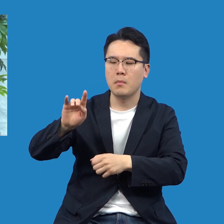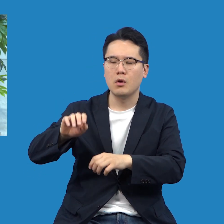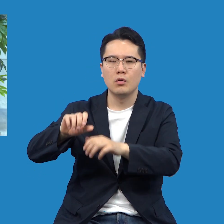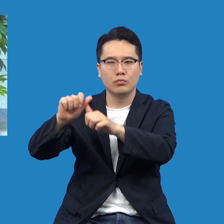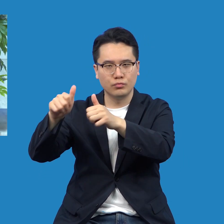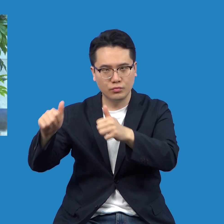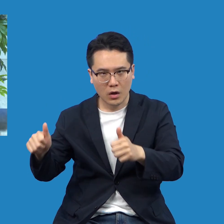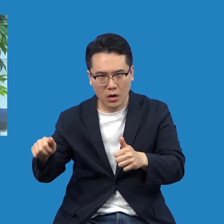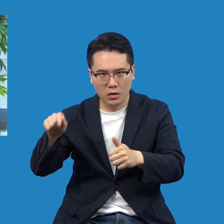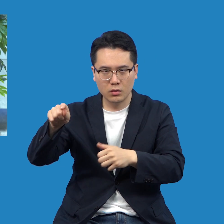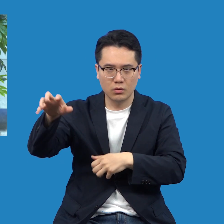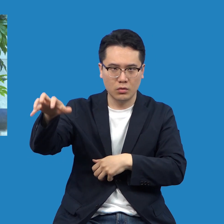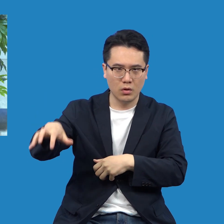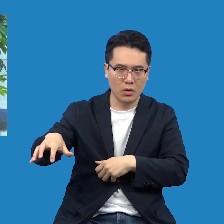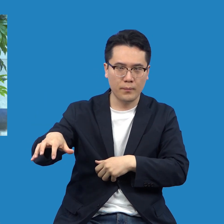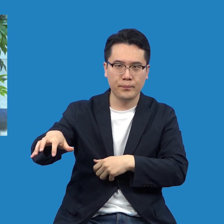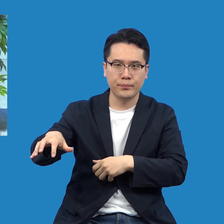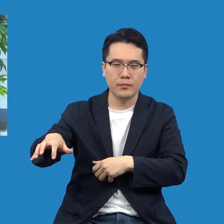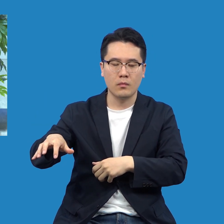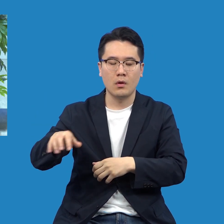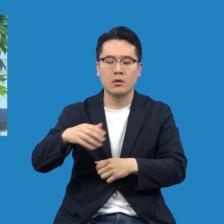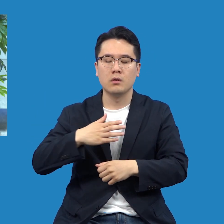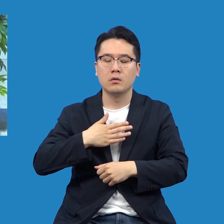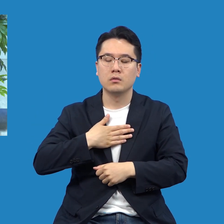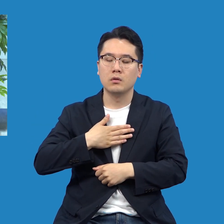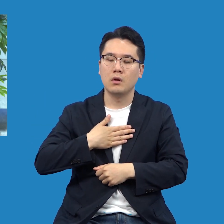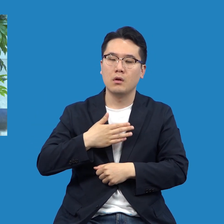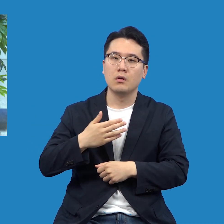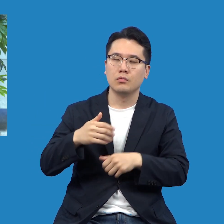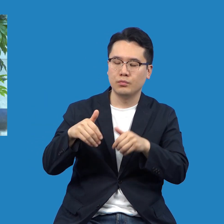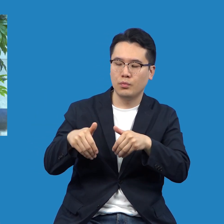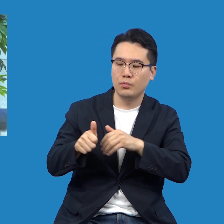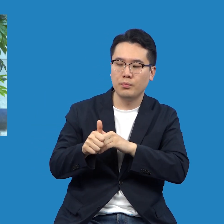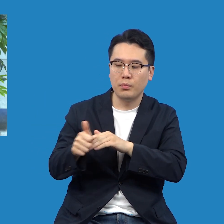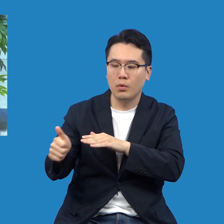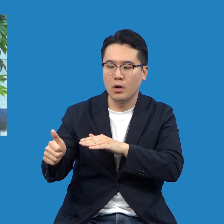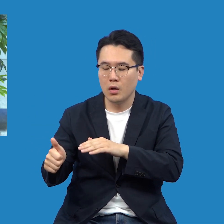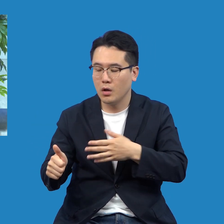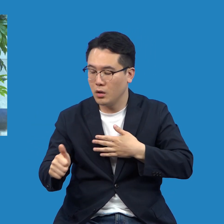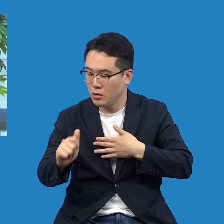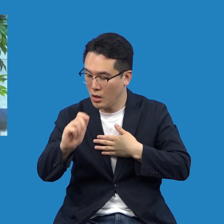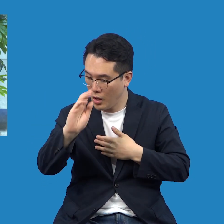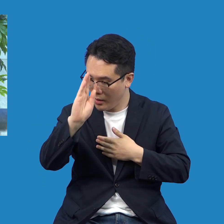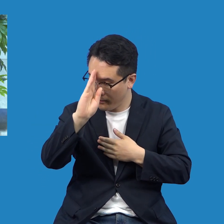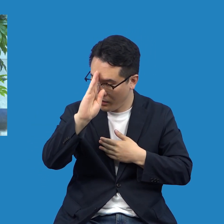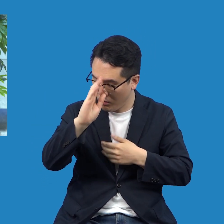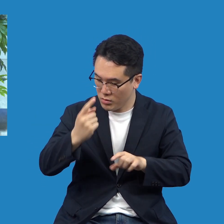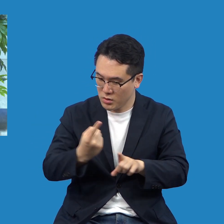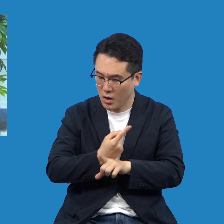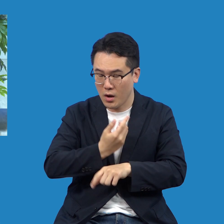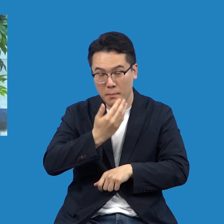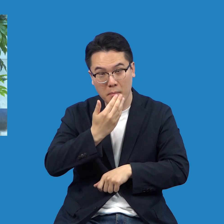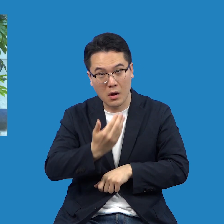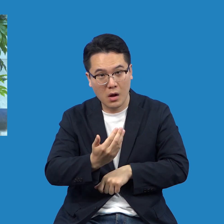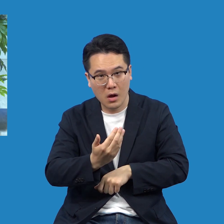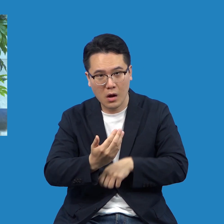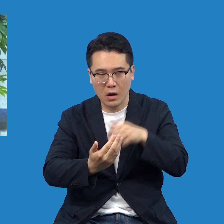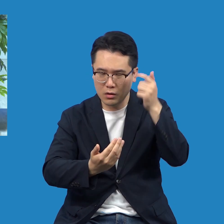자신의 병세가 낫겠는지 어떠한지를 물어보려고